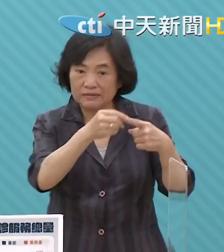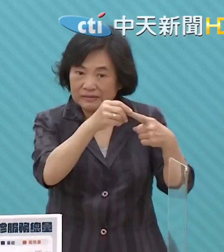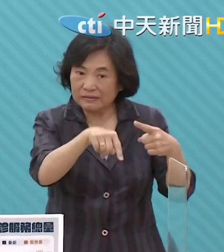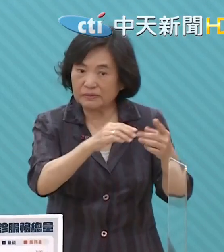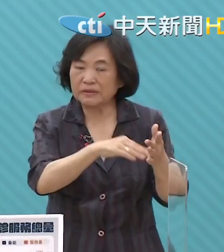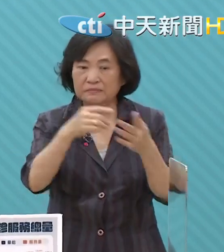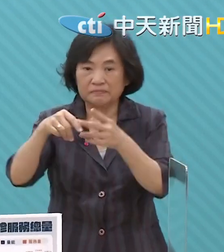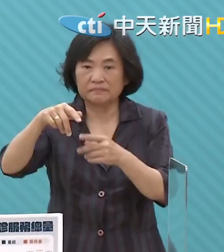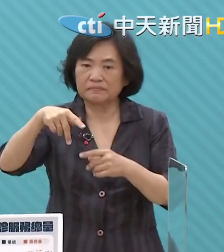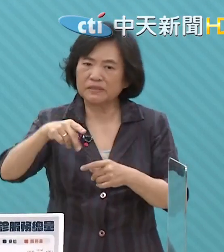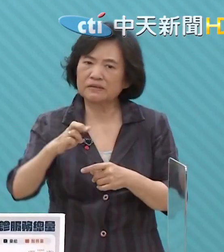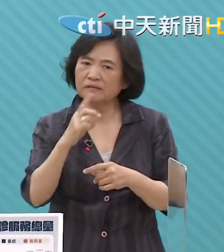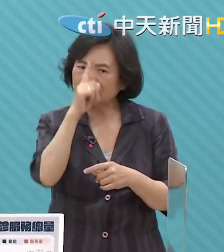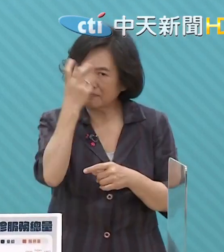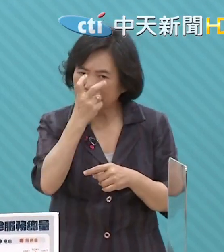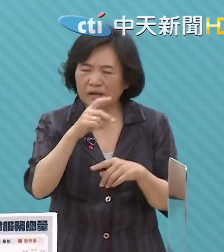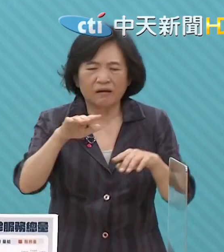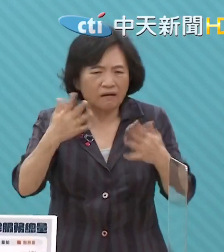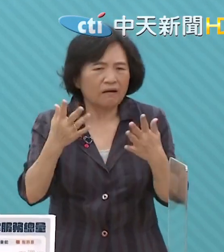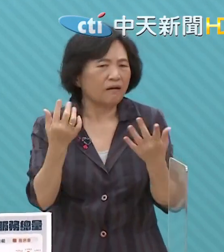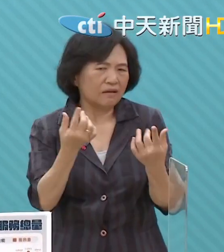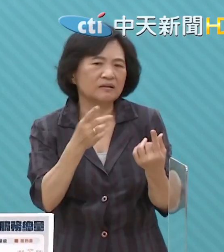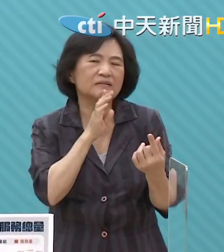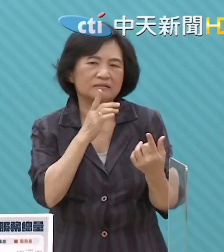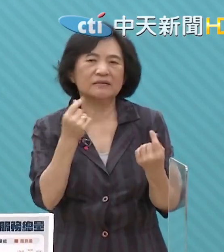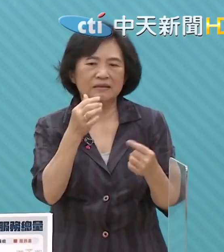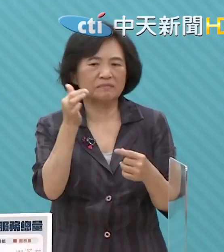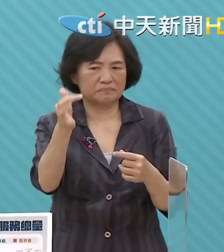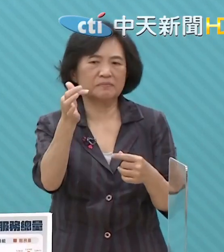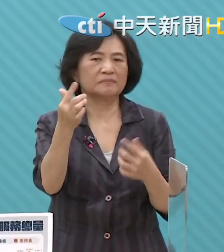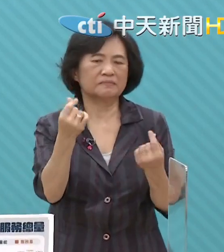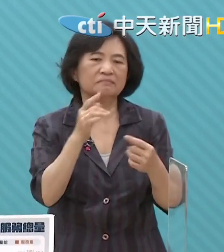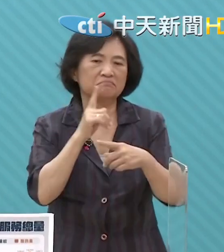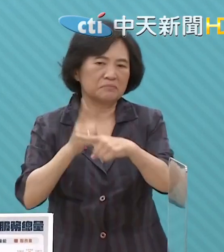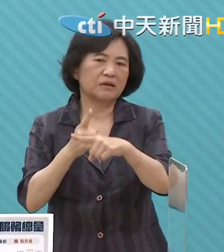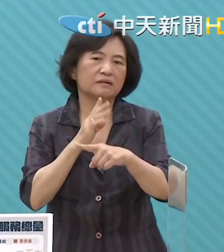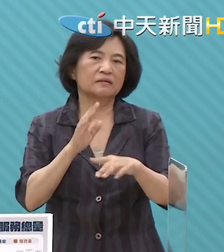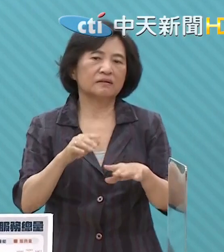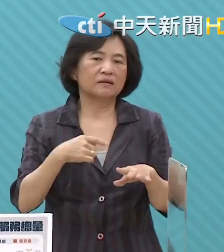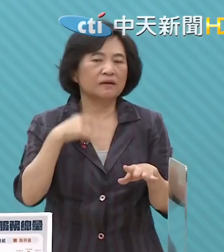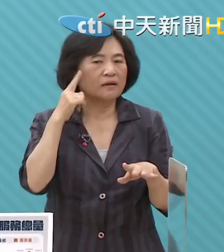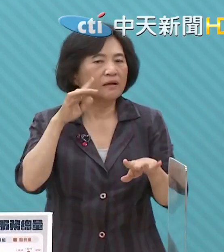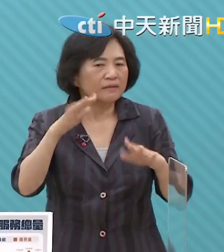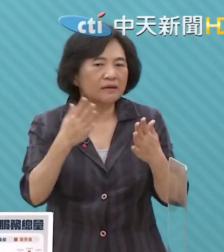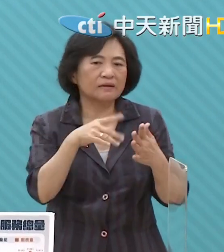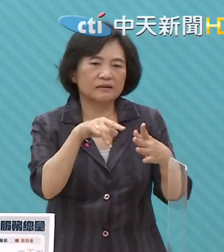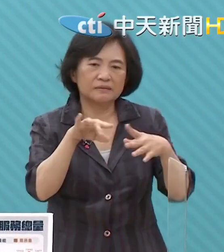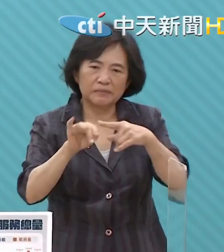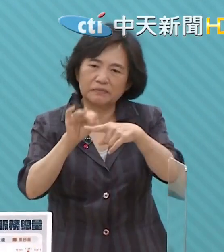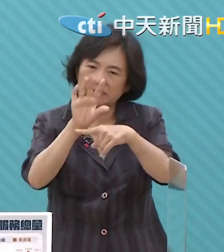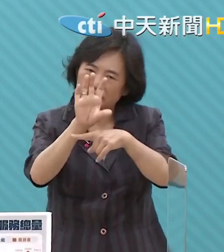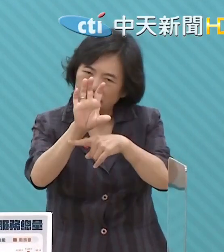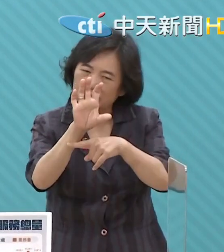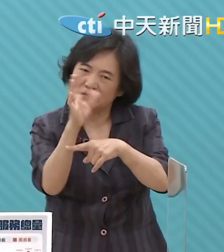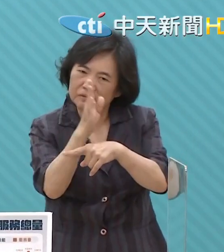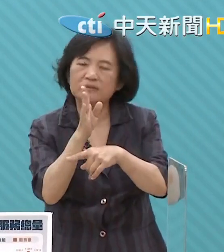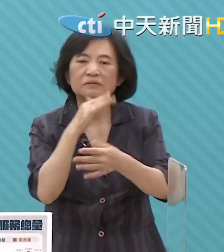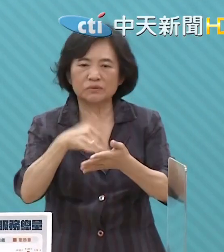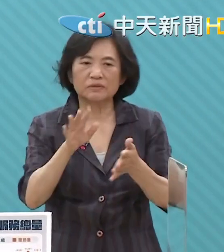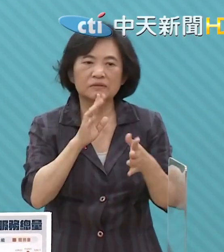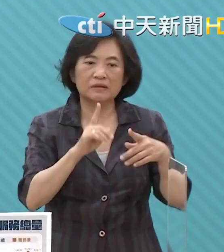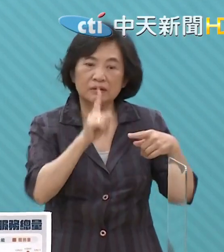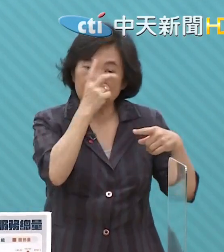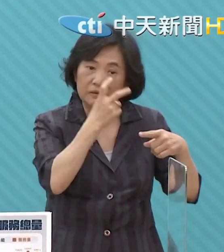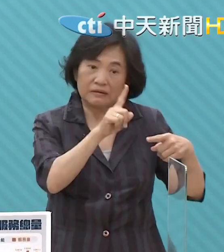都是了，所以大概相当高的比例就是 PCR 阳，所以在临床上其实快筛阳哦视为